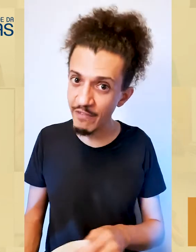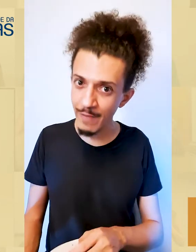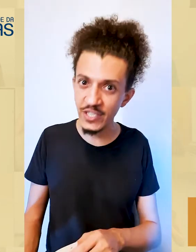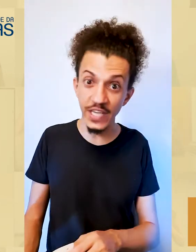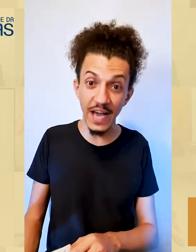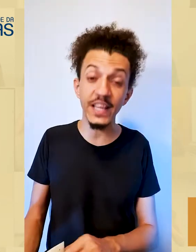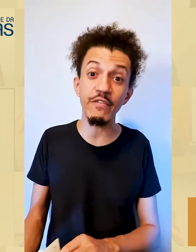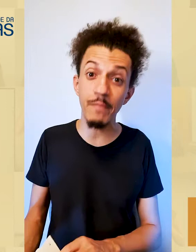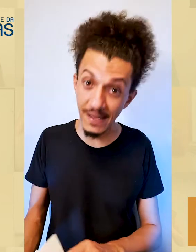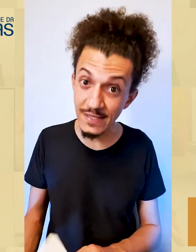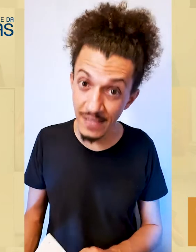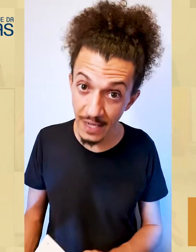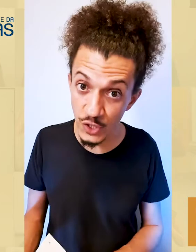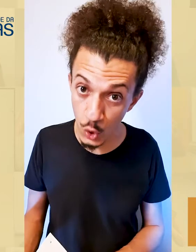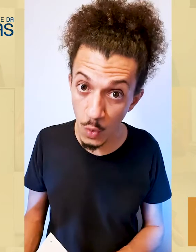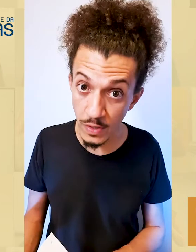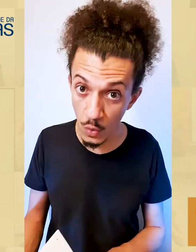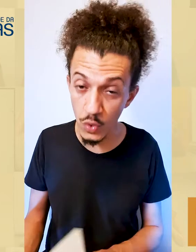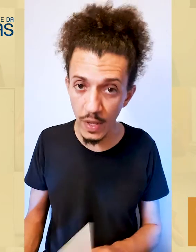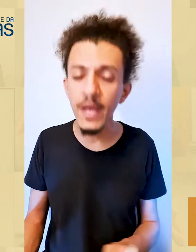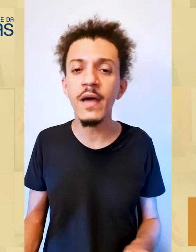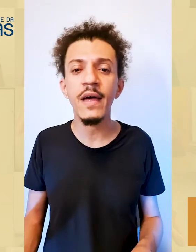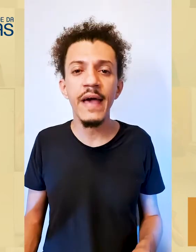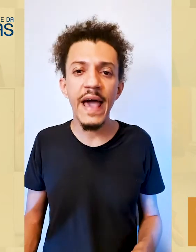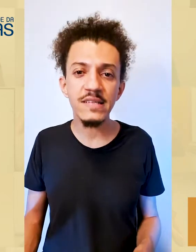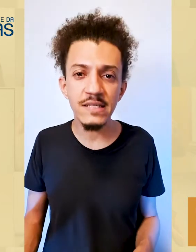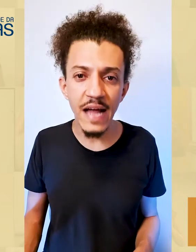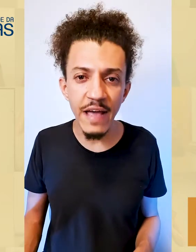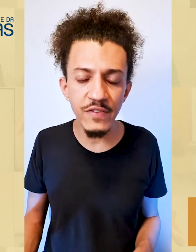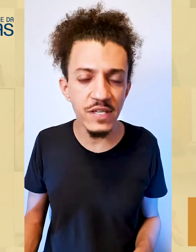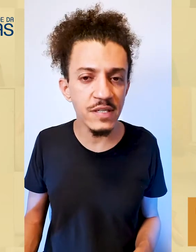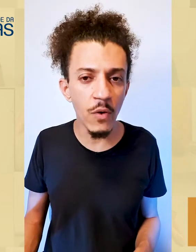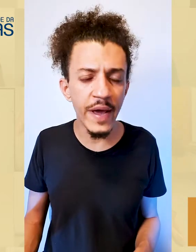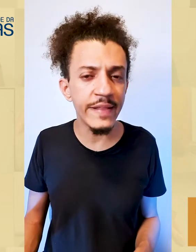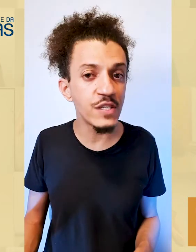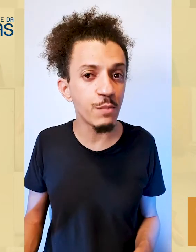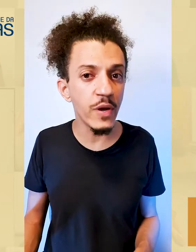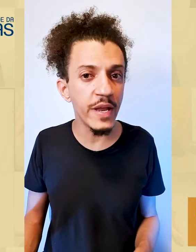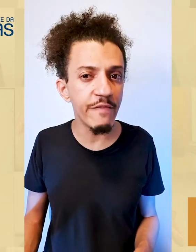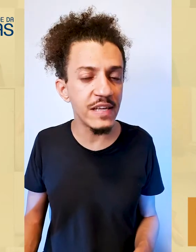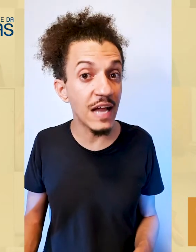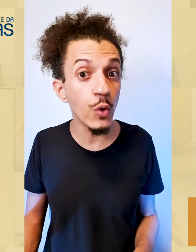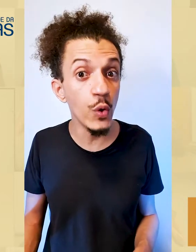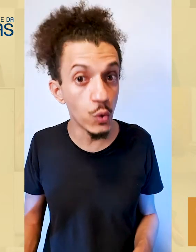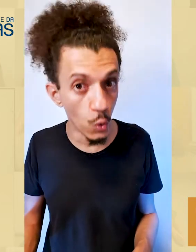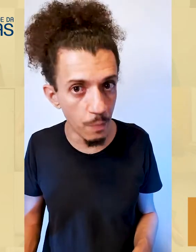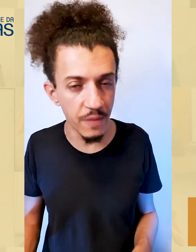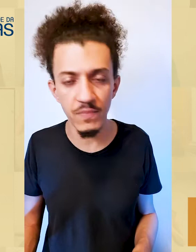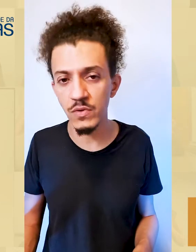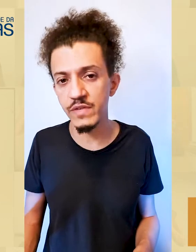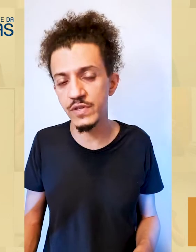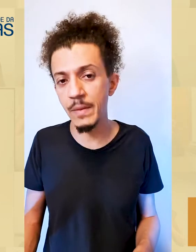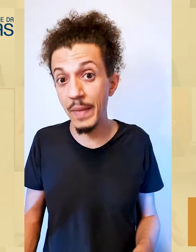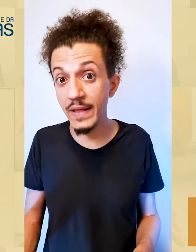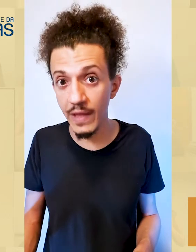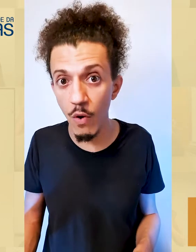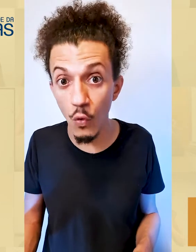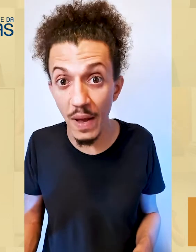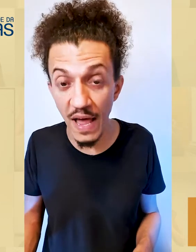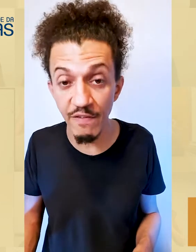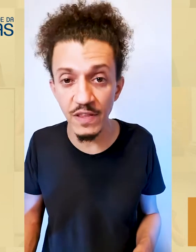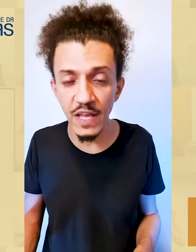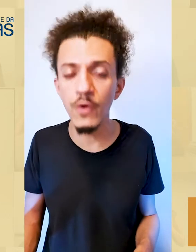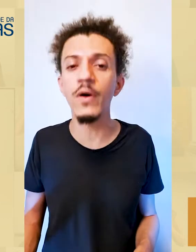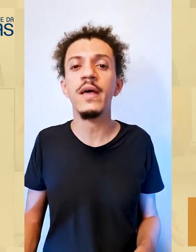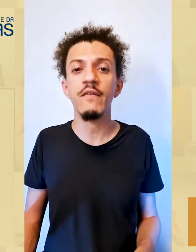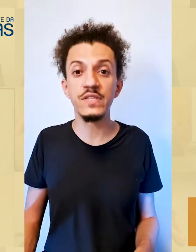você deve imaginar que teve bastante conteúdo aí, essas lives estão ainda disponíveis lá no YouTube. Então, se você perdeu alguma